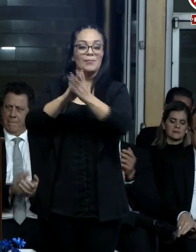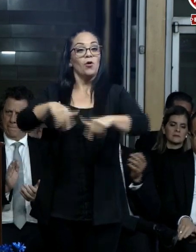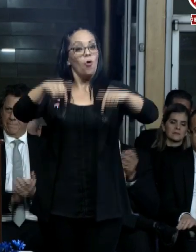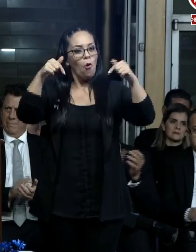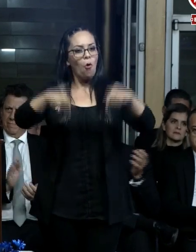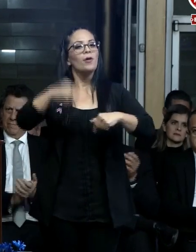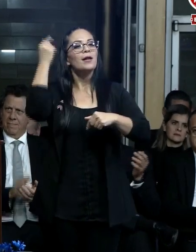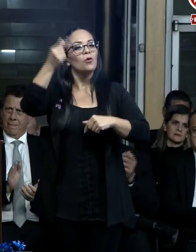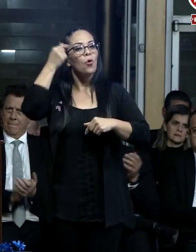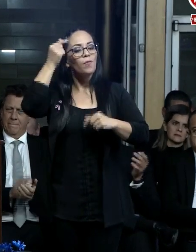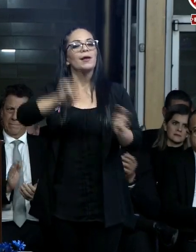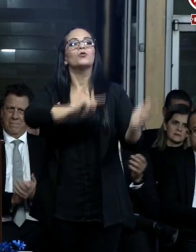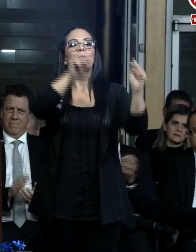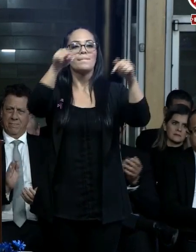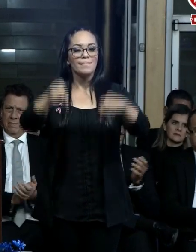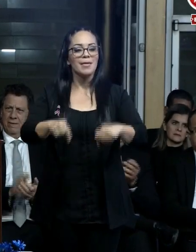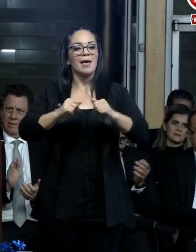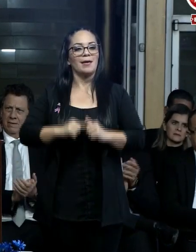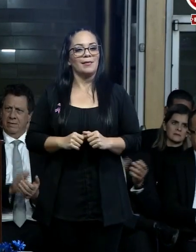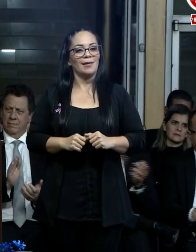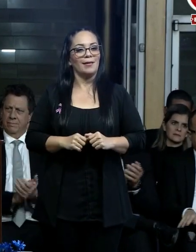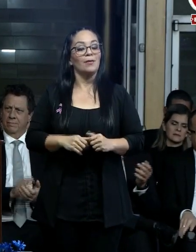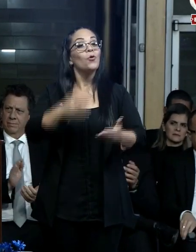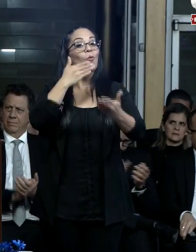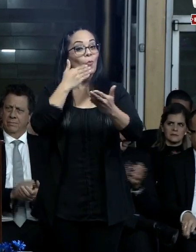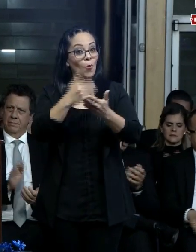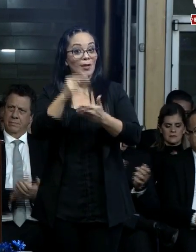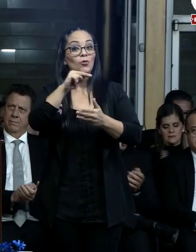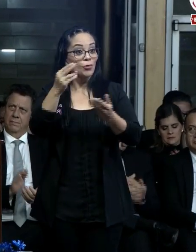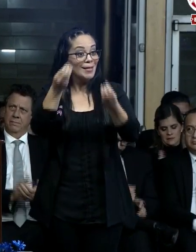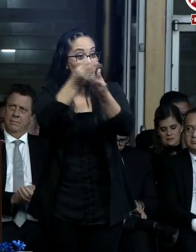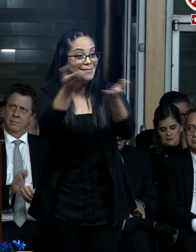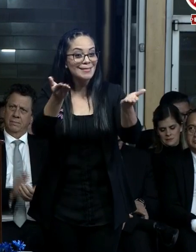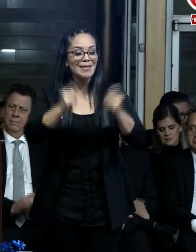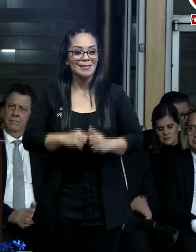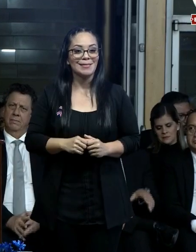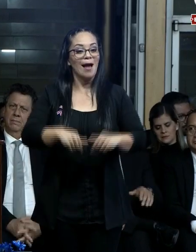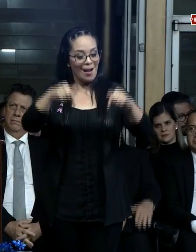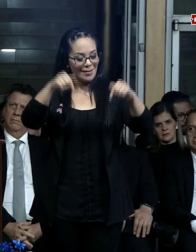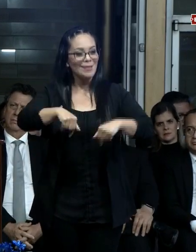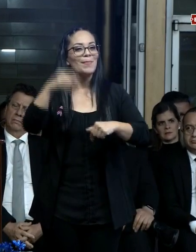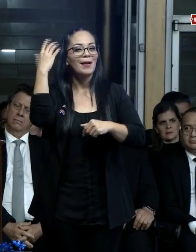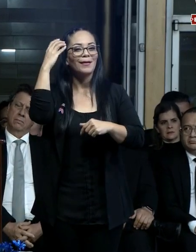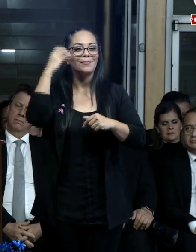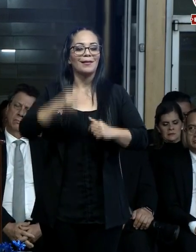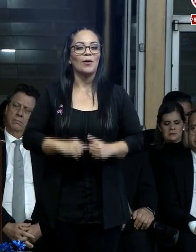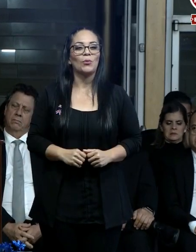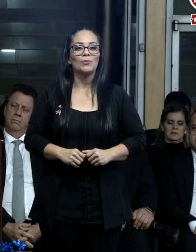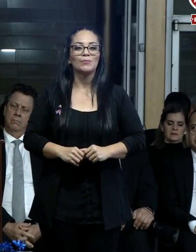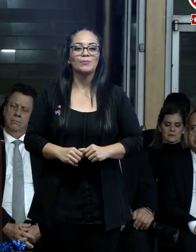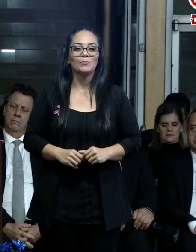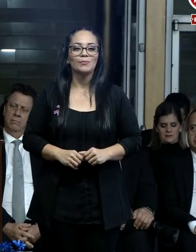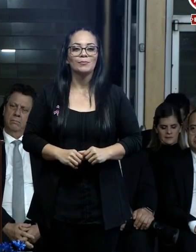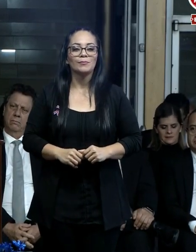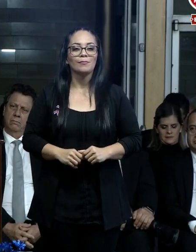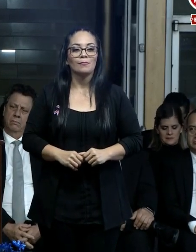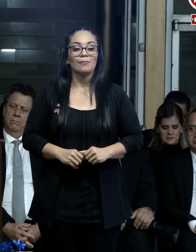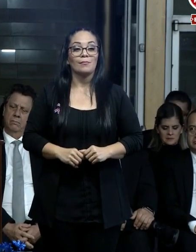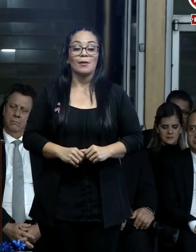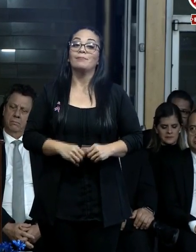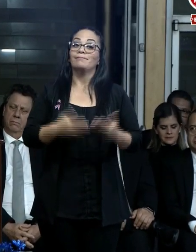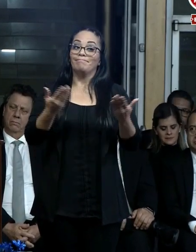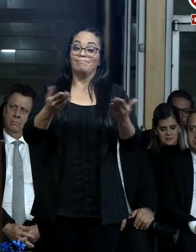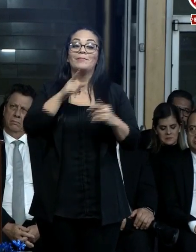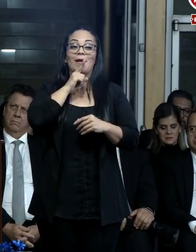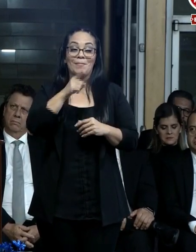gobierno viene con buenas noticias para Cartago. De hecho,